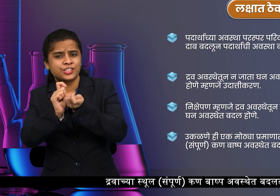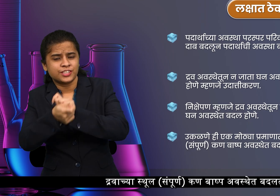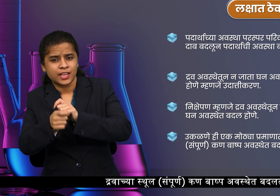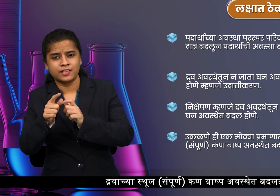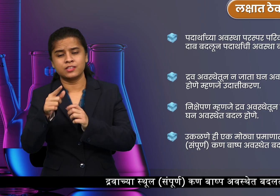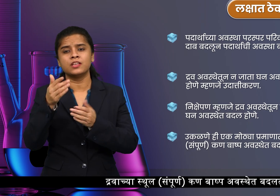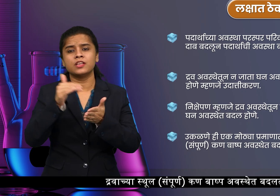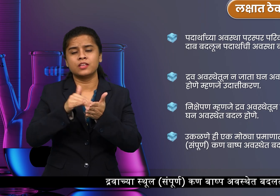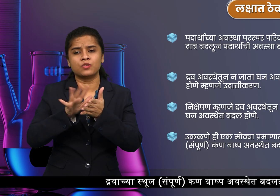बदलतात.